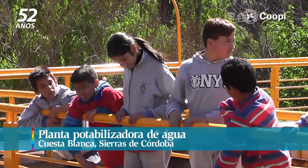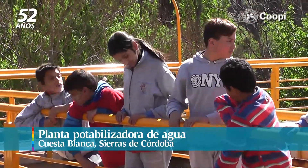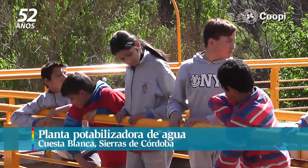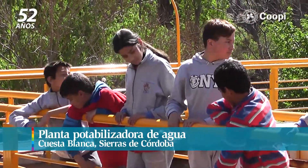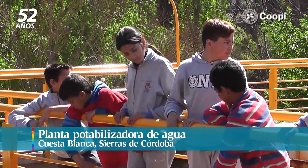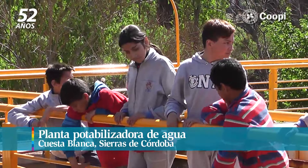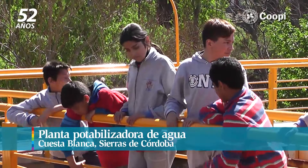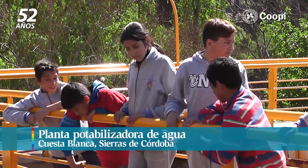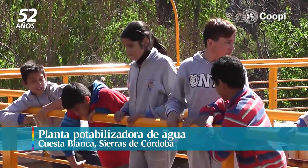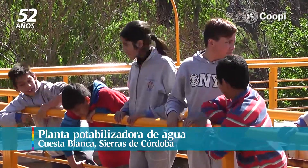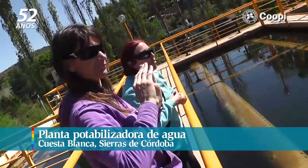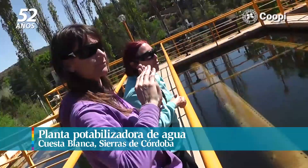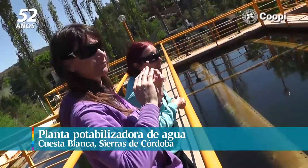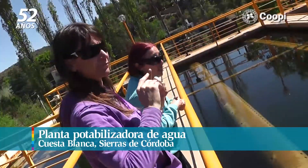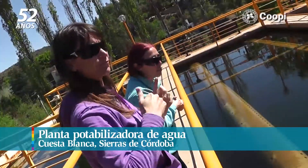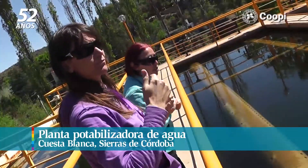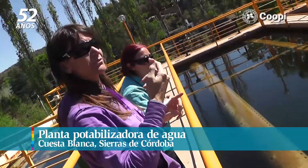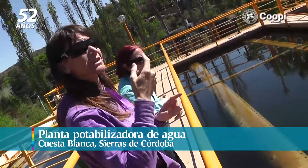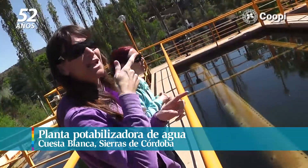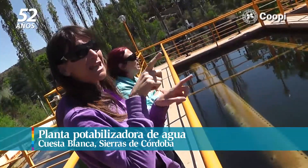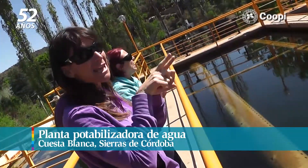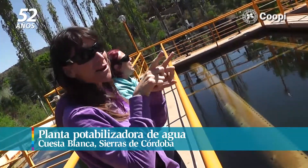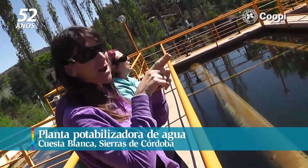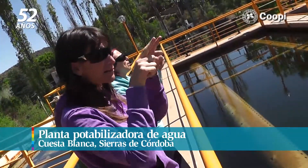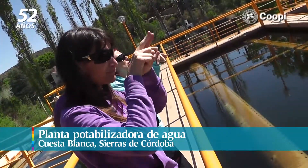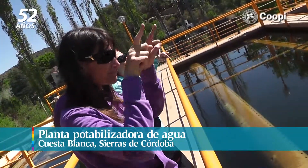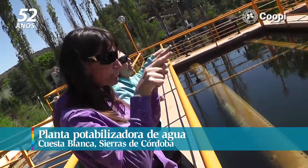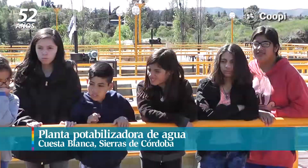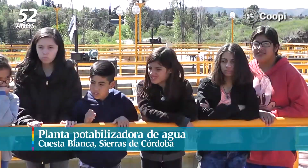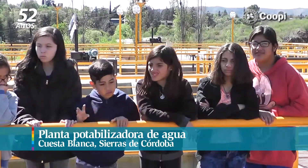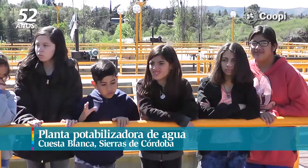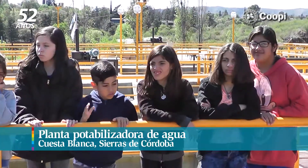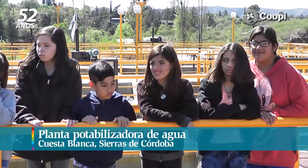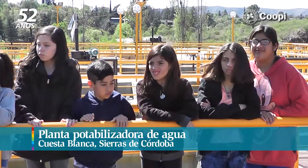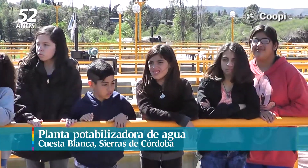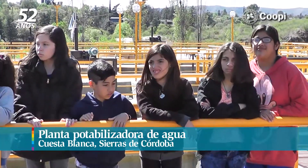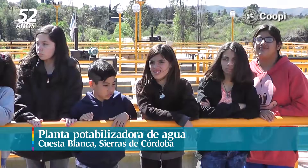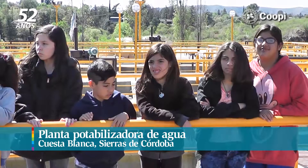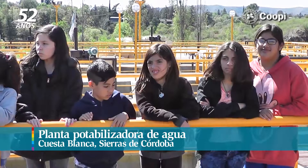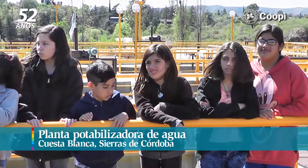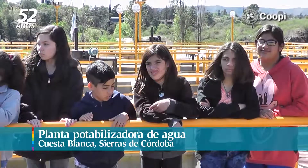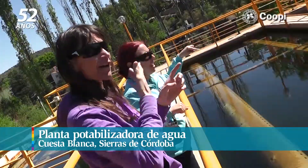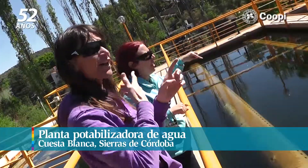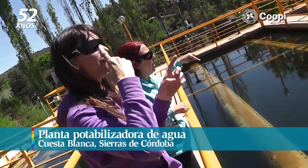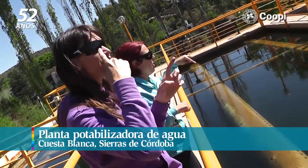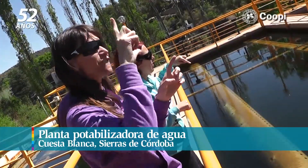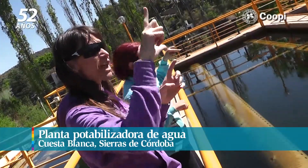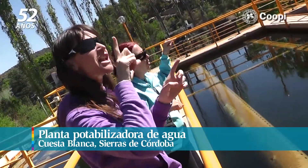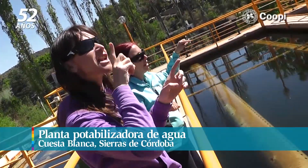Tienen arena y se llaman filtros, ¿sí? ¿Qué vamos a ver ahora en esas piletas que tienen arena, en los